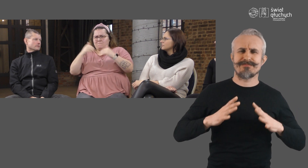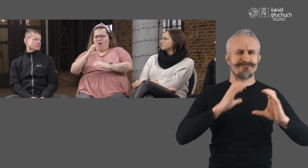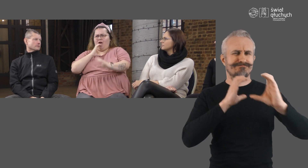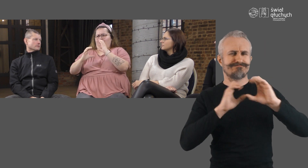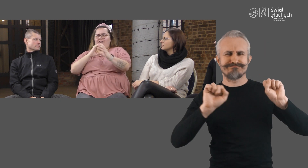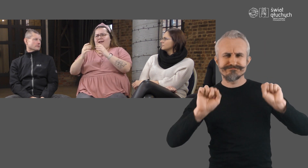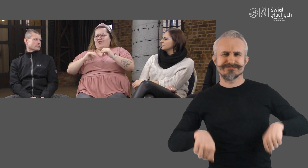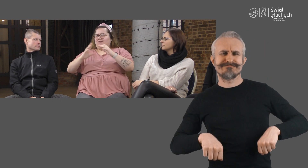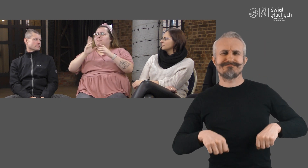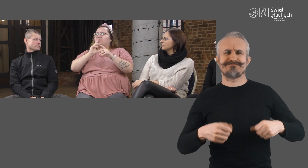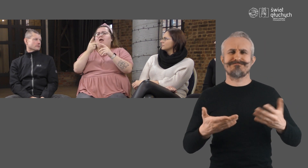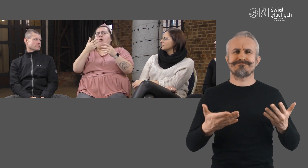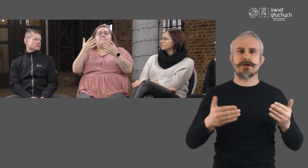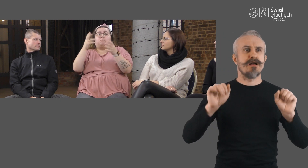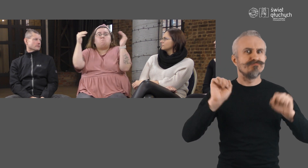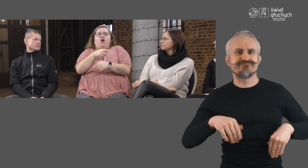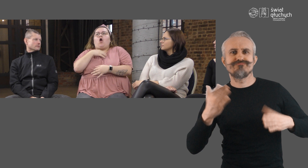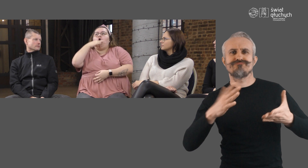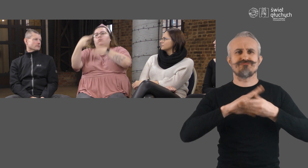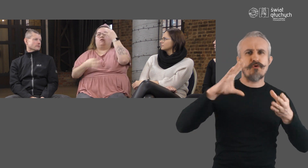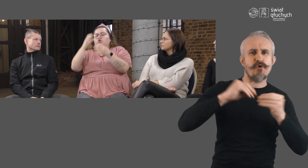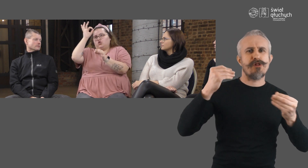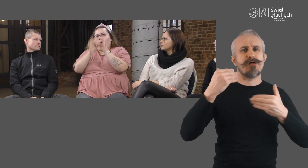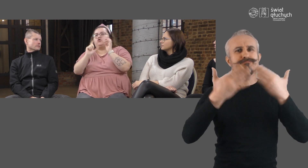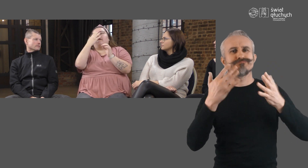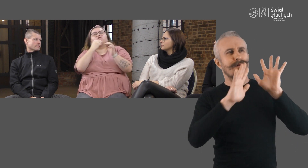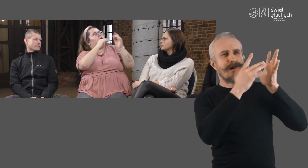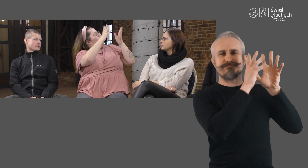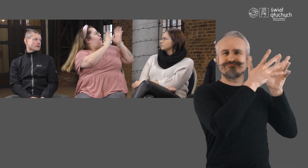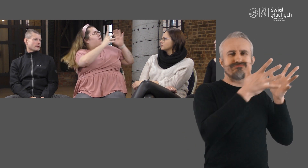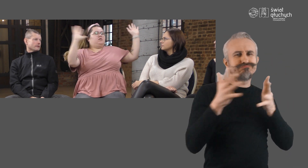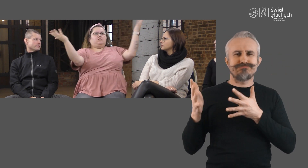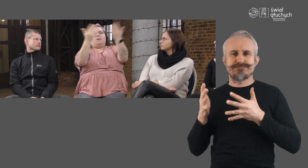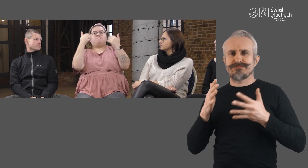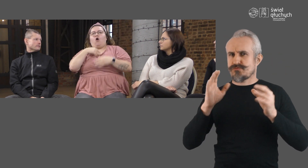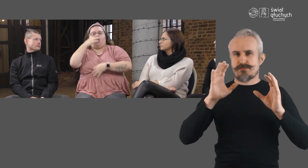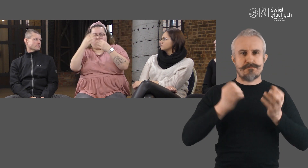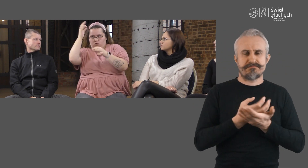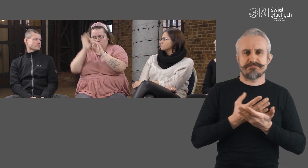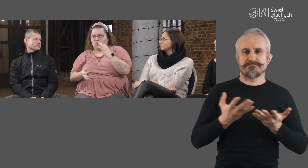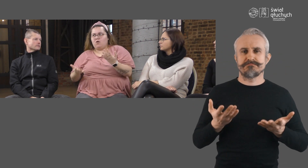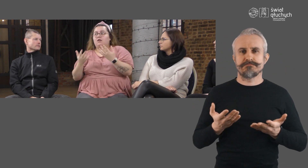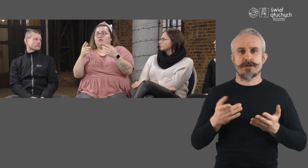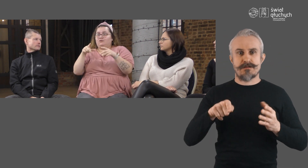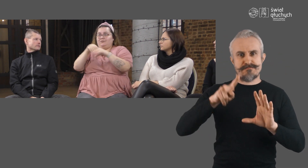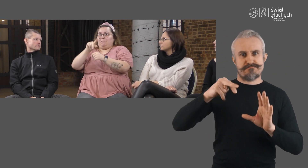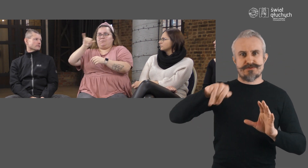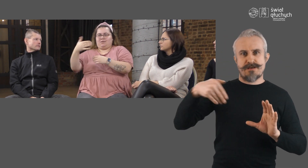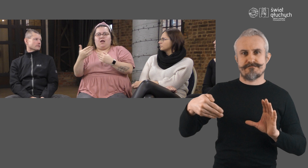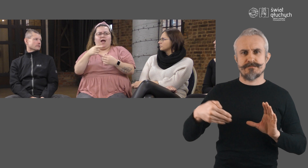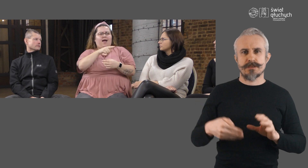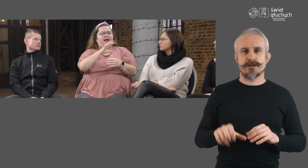Jest mi po prostu wygodniej komunikować się. Mogę opowiedzieć dokładnie o wszystkim, jak co wygląda,